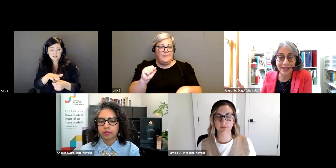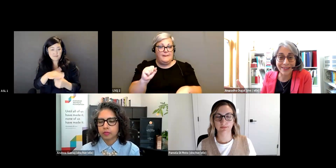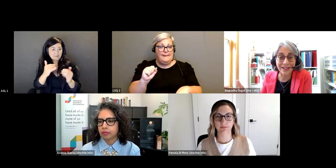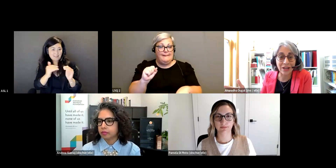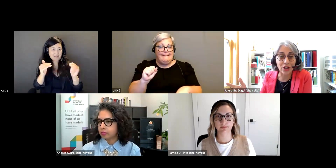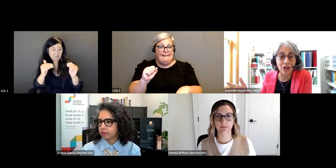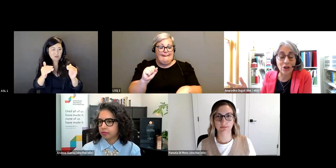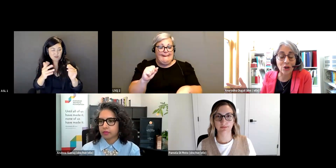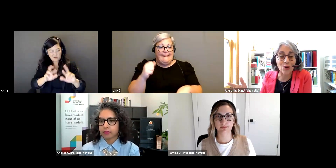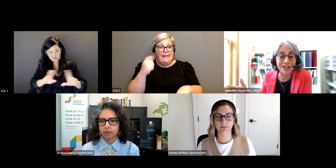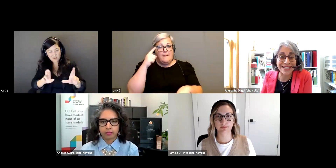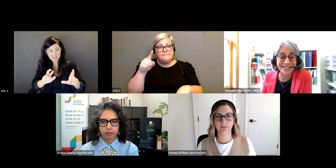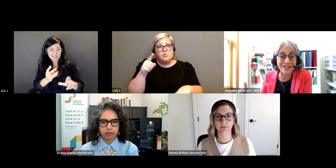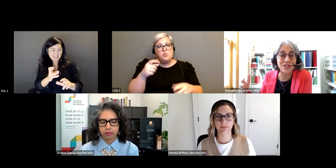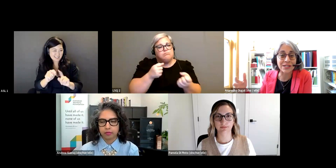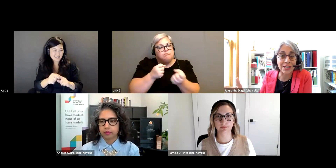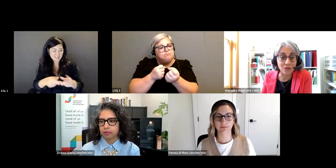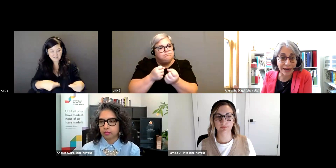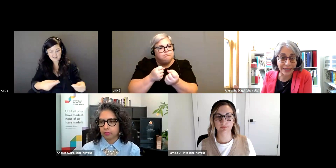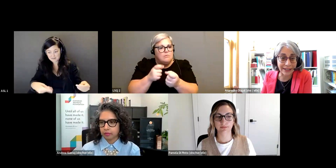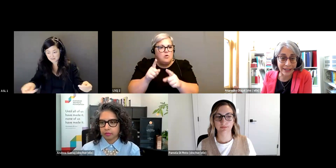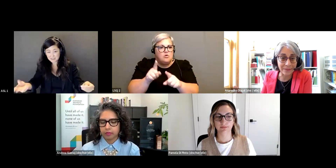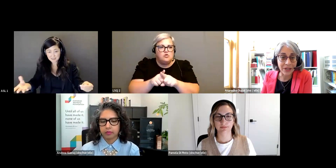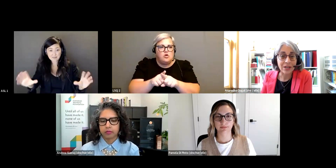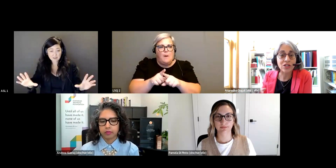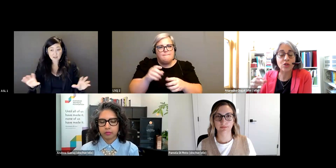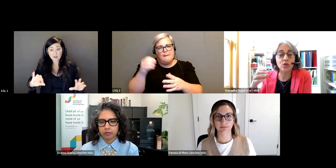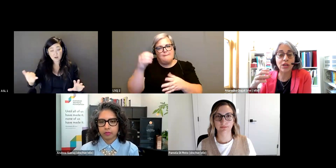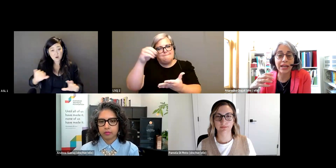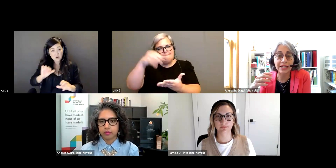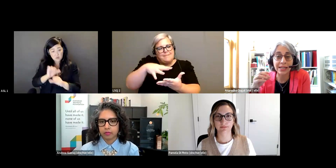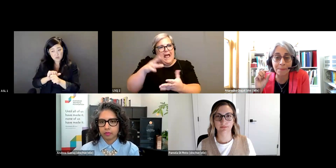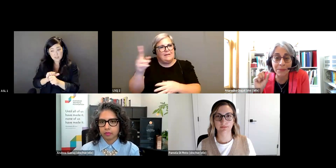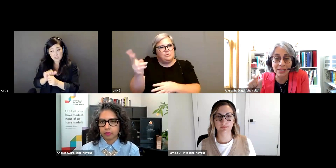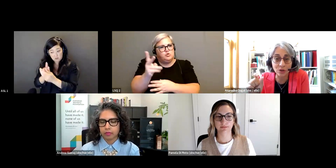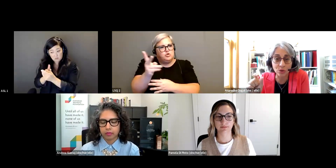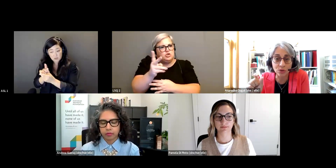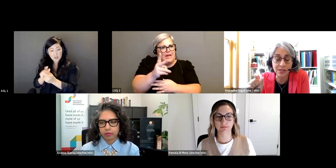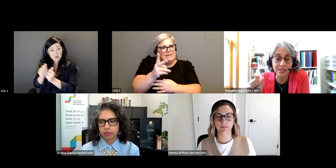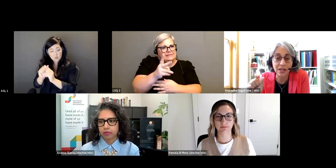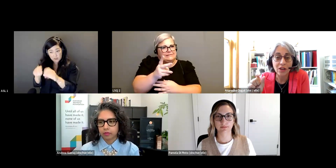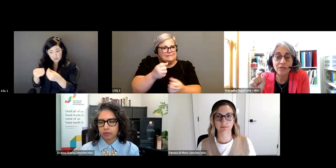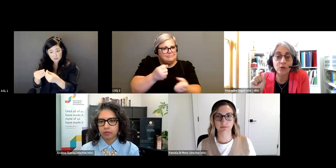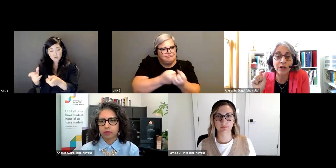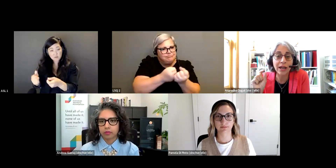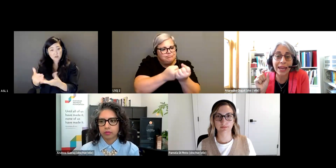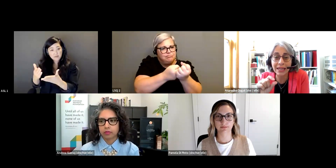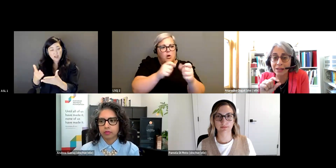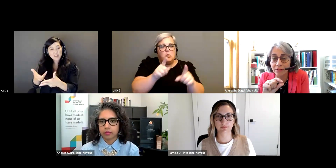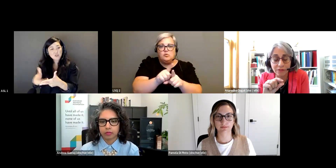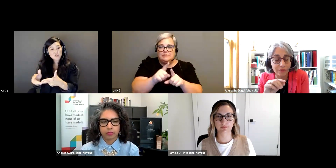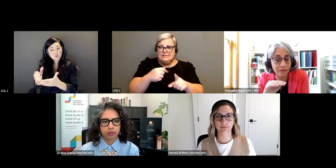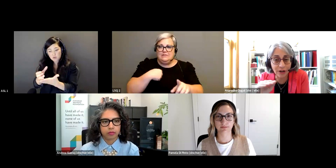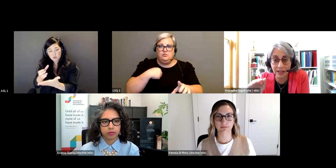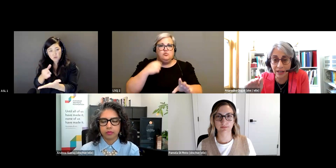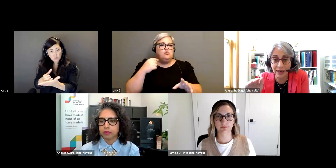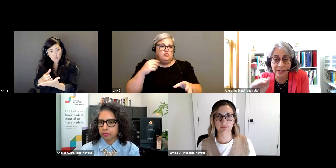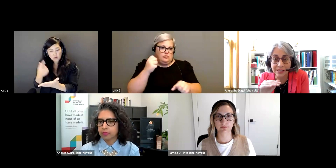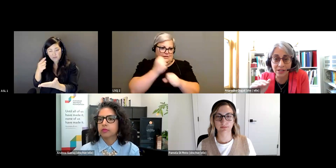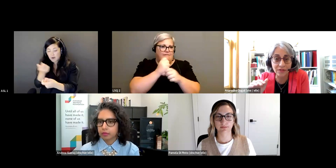pour soutenir les plans d'urgence. Nous travaillons également avec des organisations directement pour créer